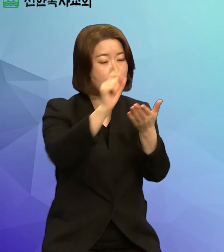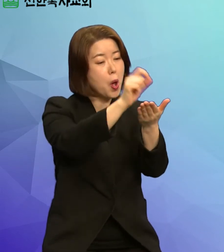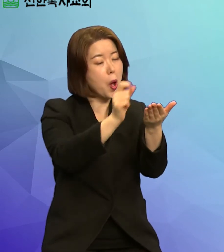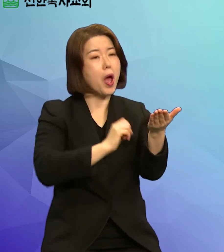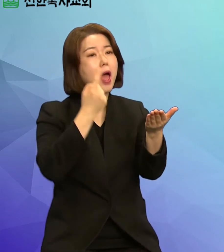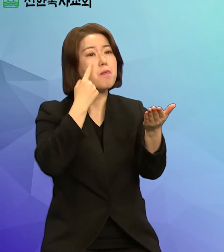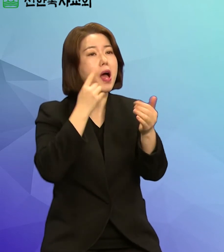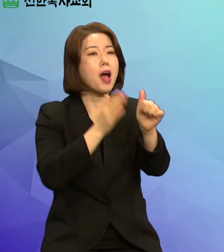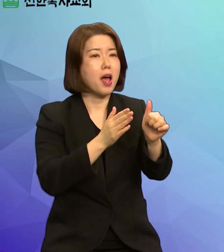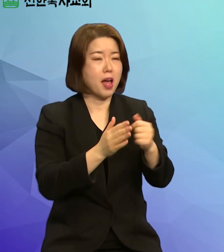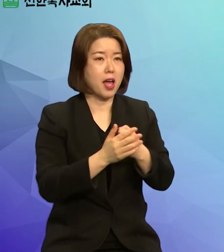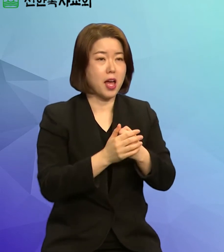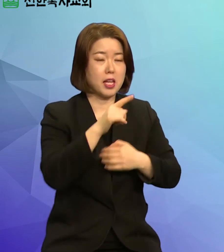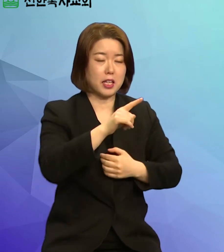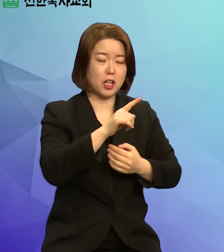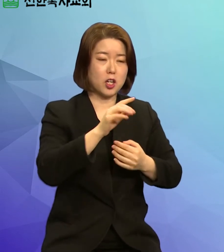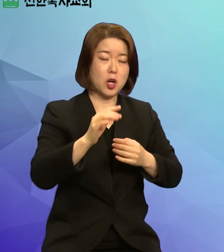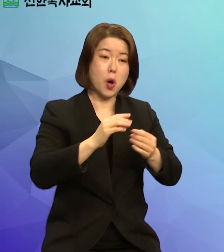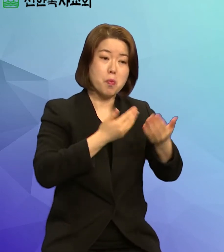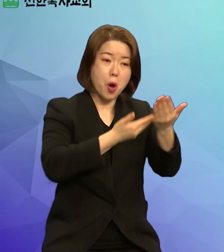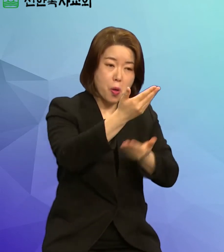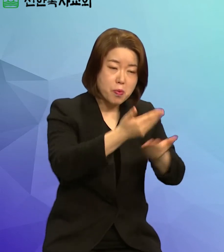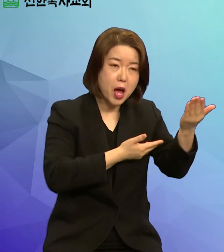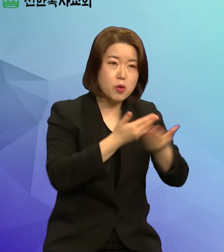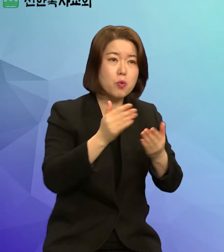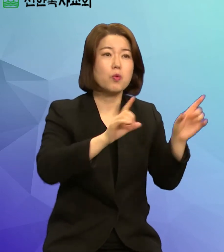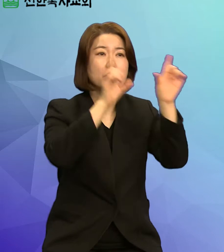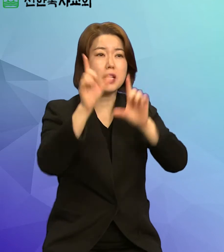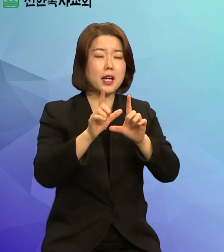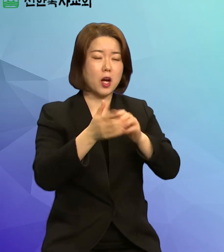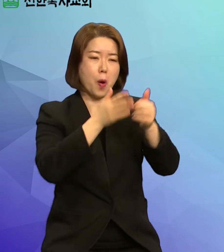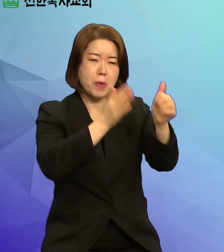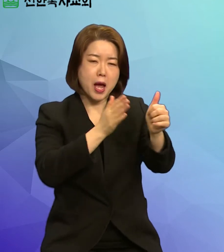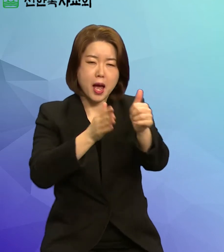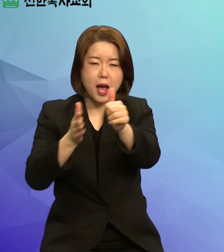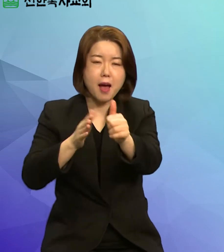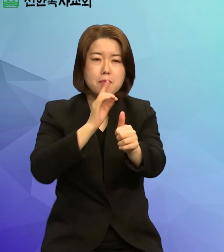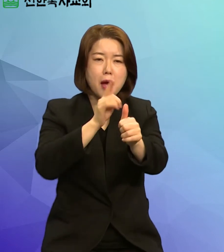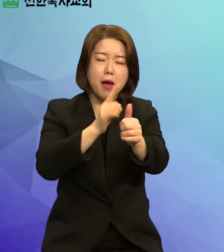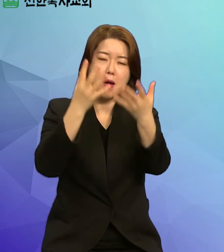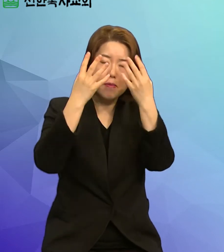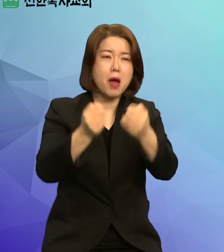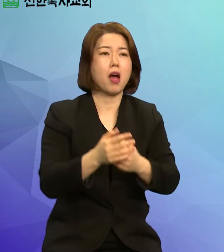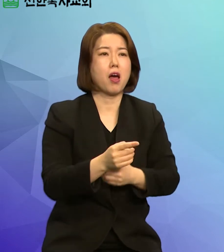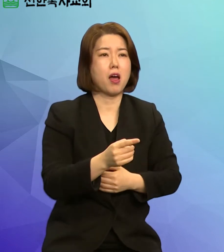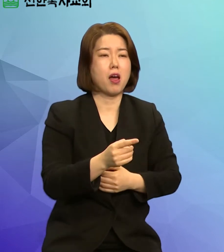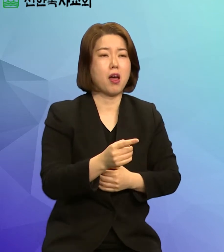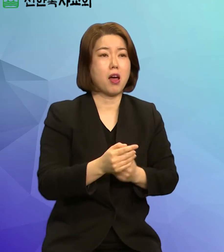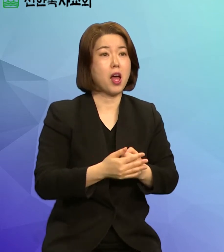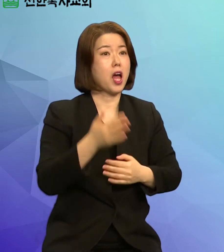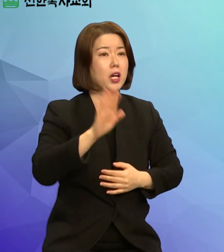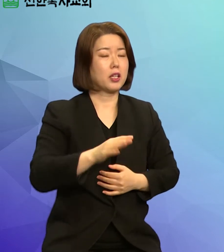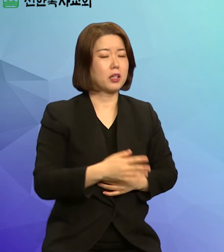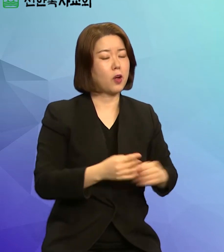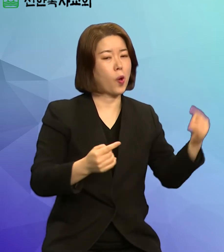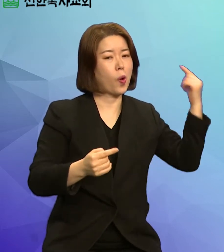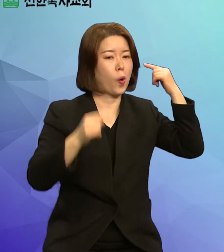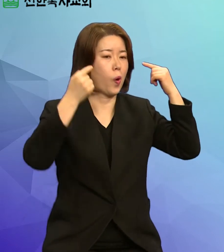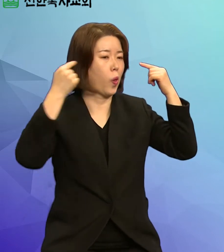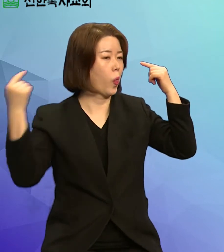기록해보라, 그것을 성도들끼리 서로 나누고 살아보라고 그렇게 권면을 드렸는데 그것을